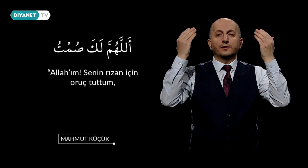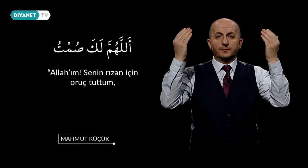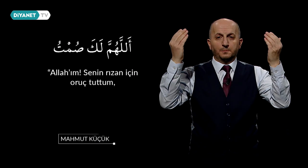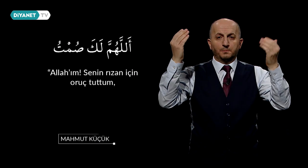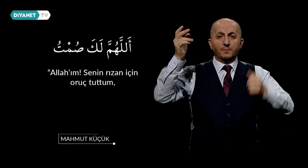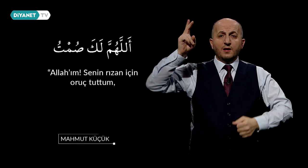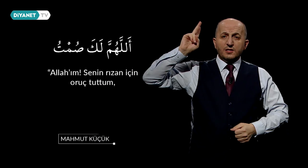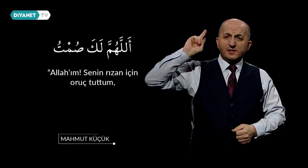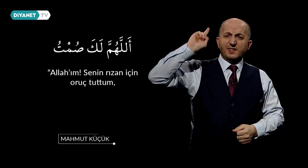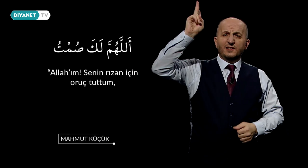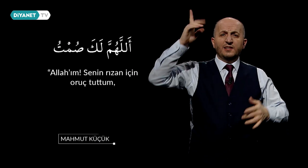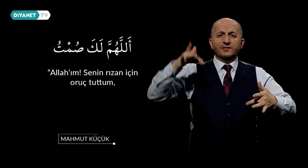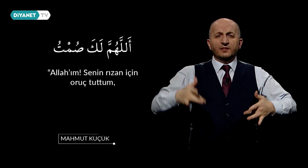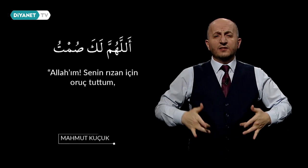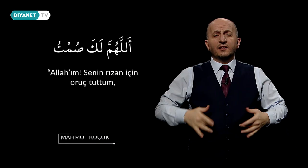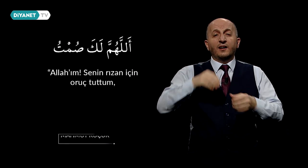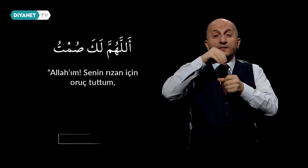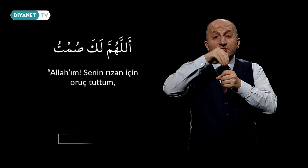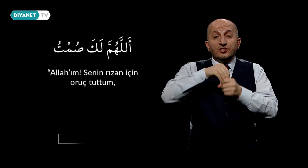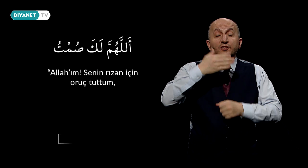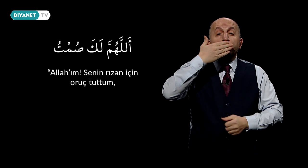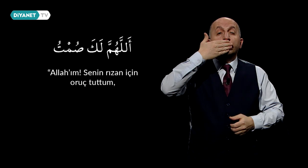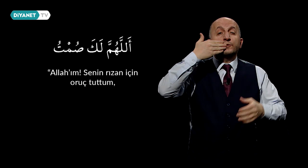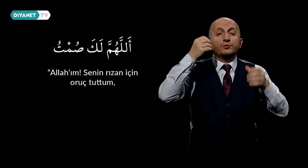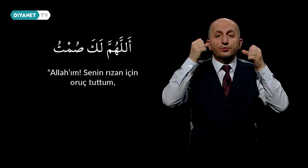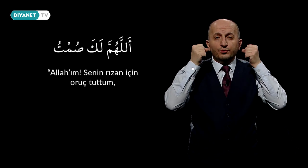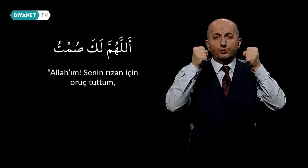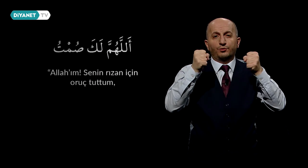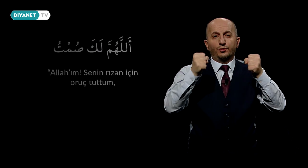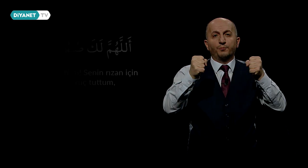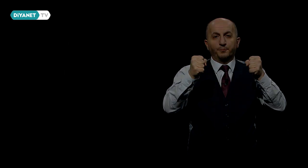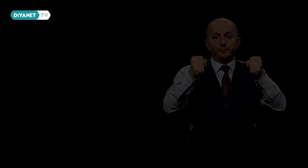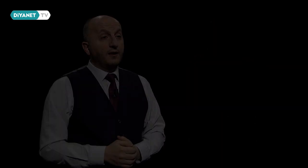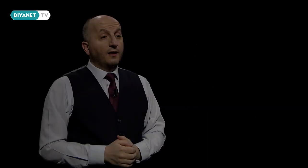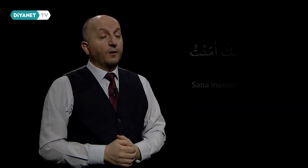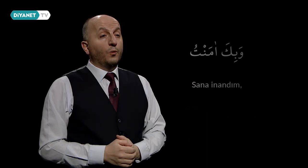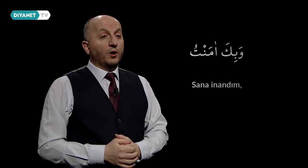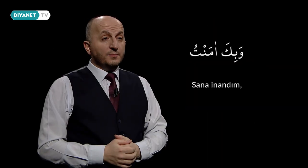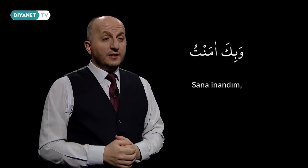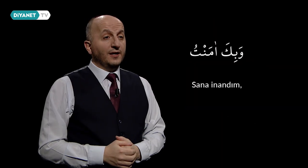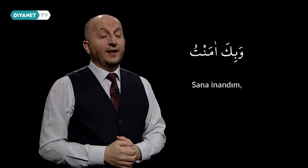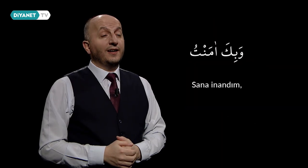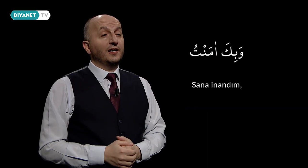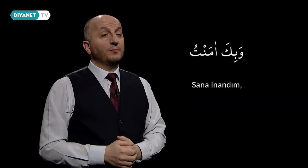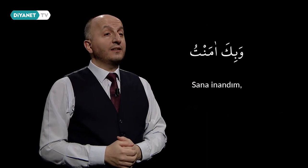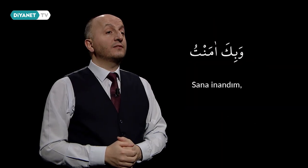Allah'ım, senin rızan için oruç tuttum. Ve bike